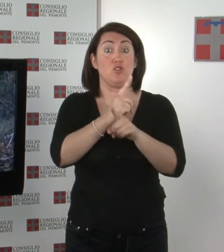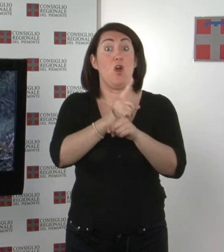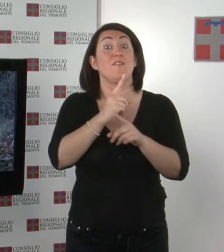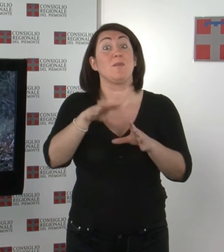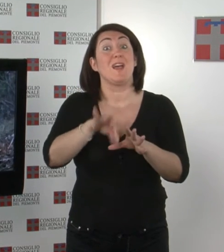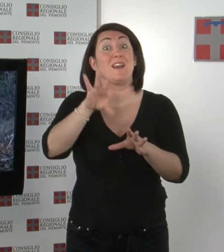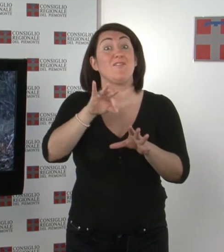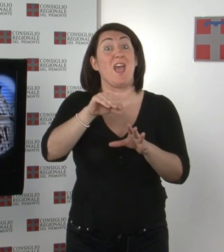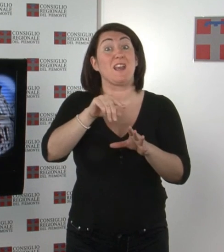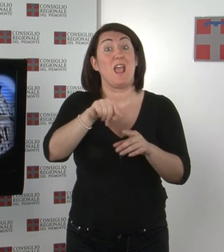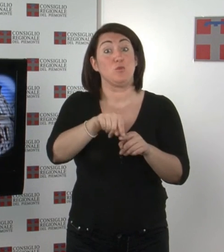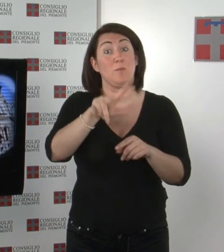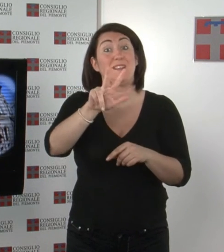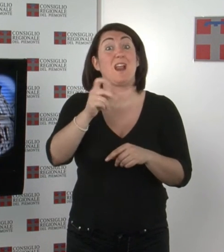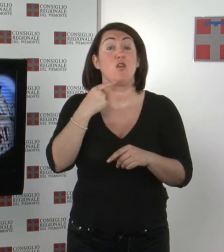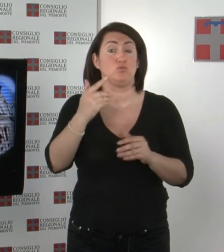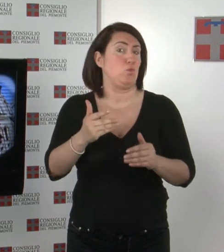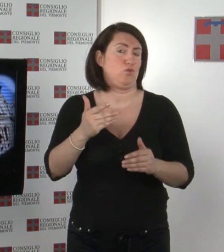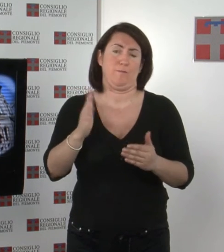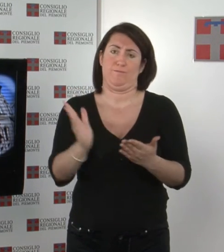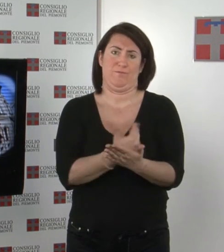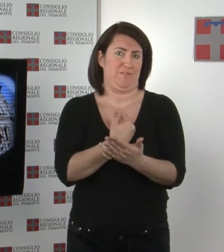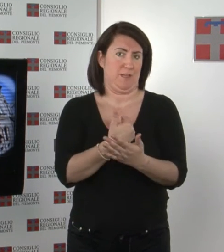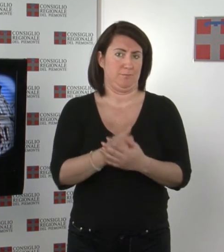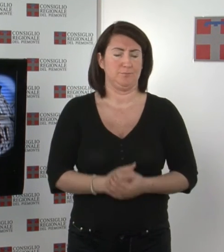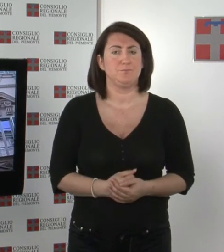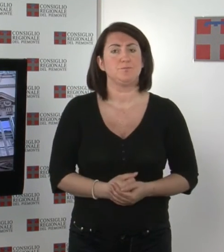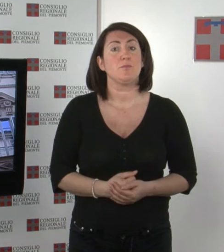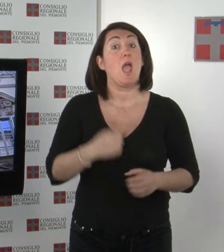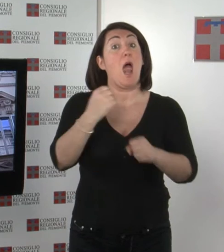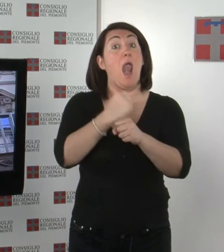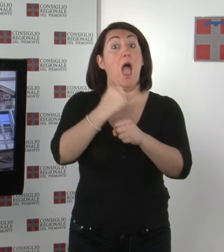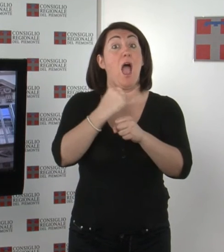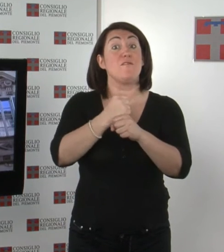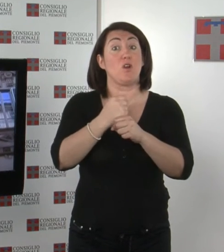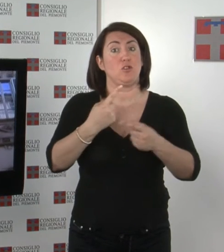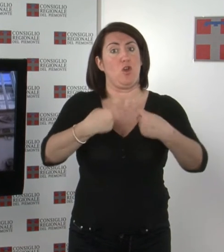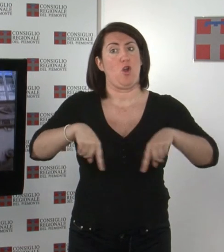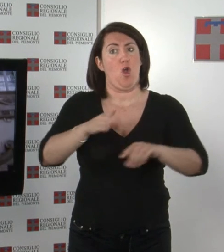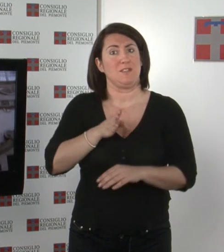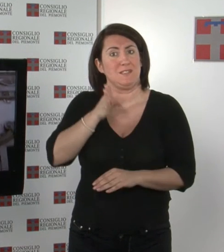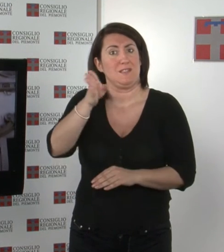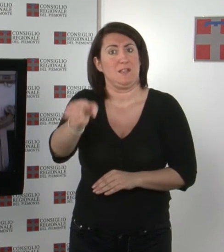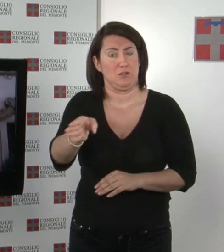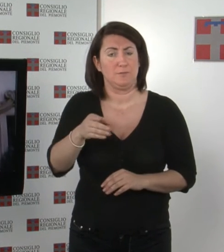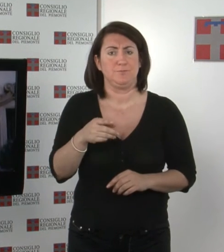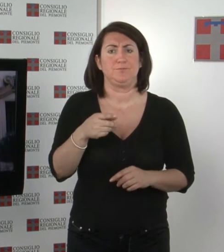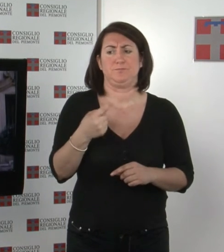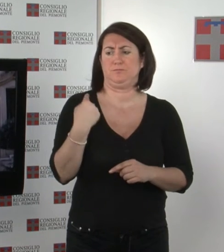il 3 giugno. Udienza di lavoratori in consiglio. Ricevute nei giorni scorsi a Palazzo Lascari 6 due delegazioni di